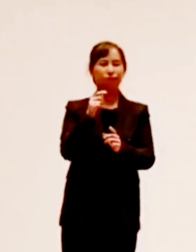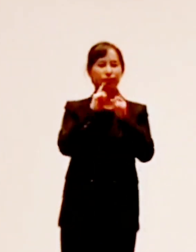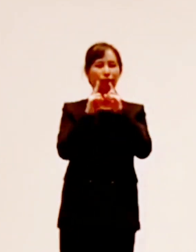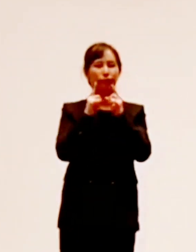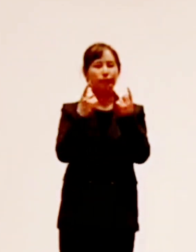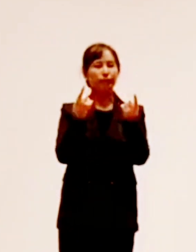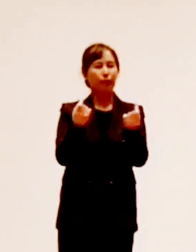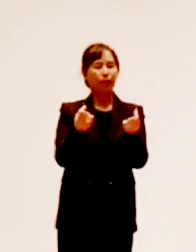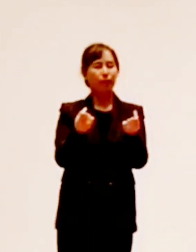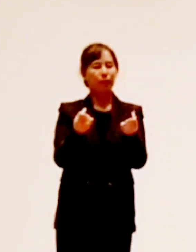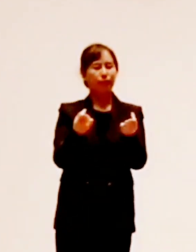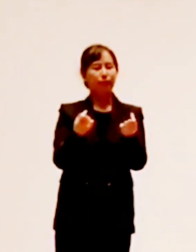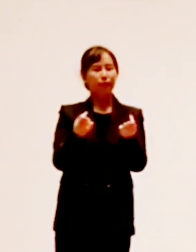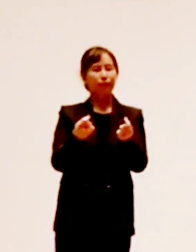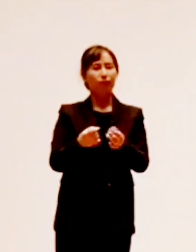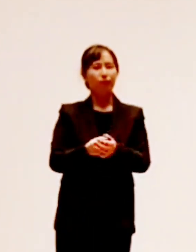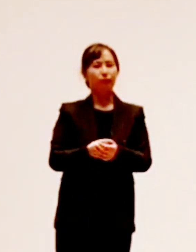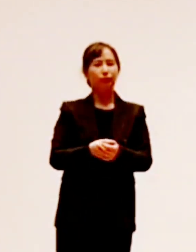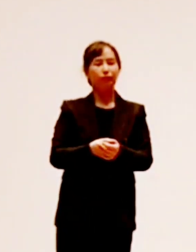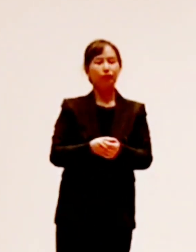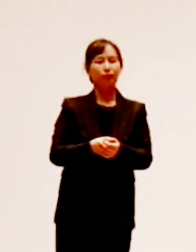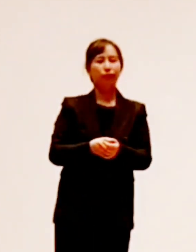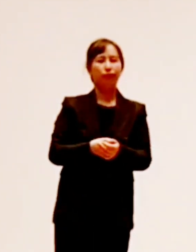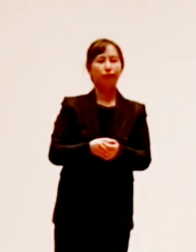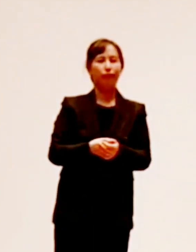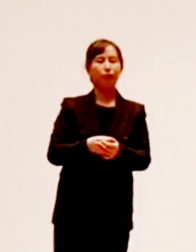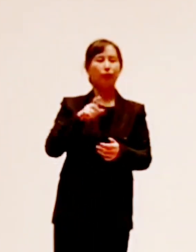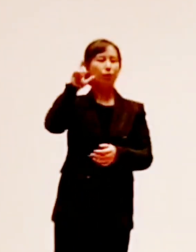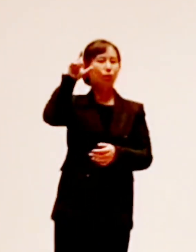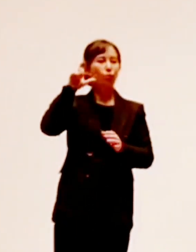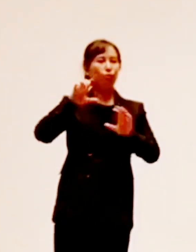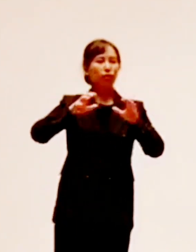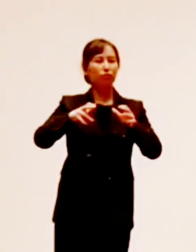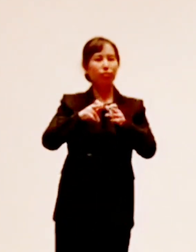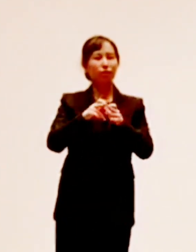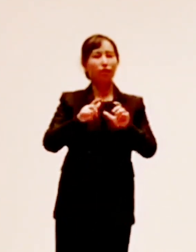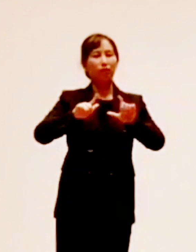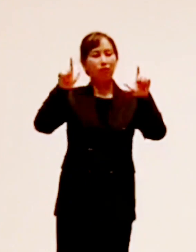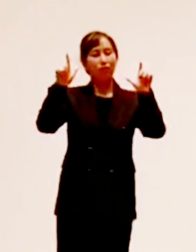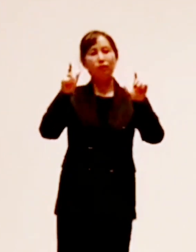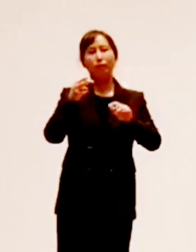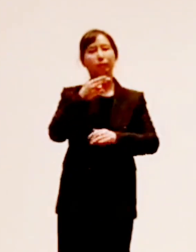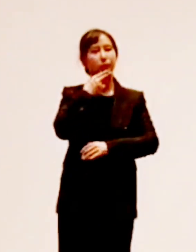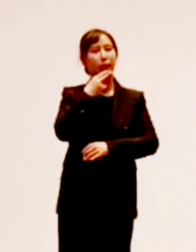하셨습니다. 호주에는 장애인 날이 없다라고 말씀을 하셨습니다.